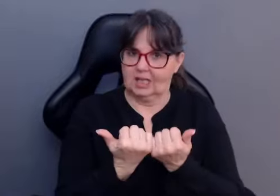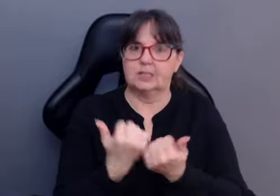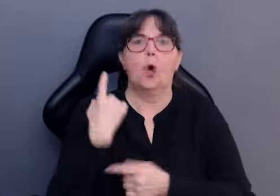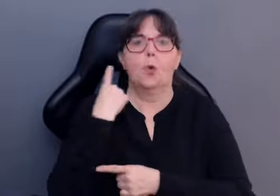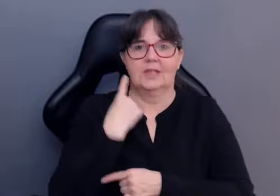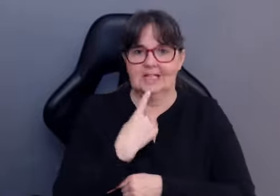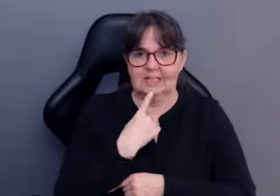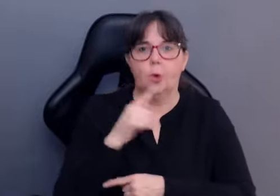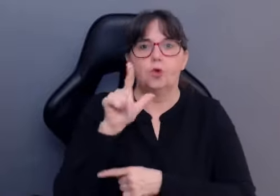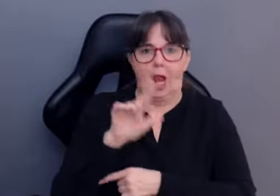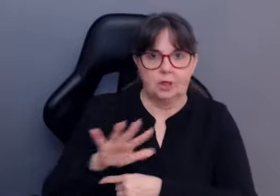de Lanaudière, Inc.